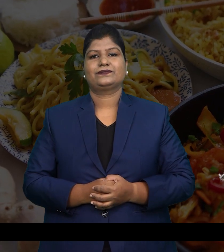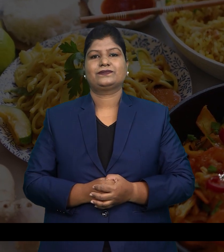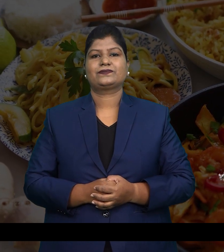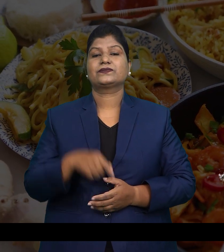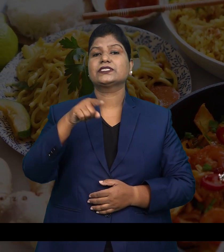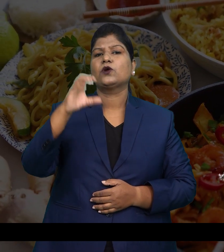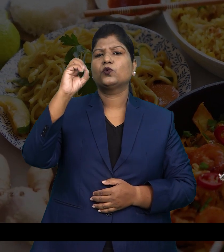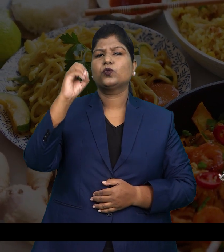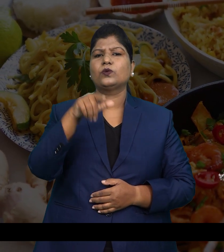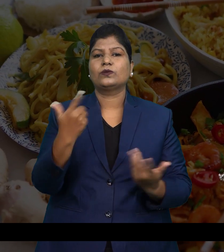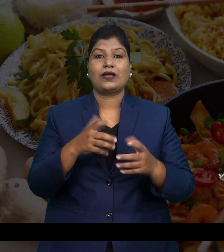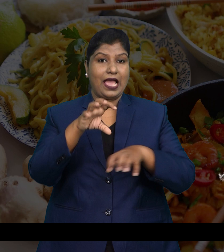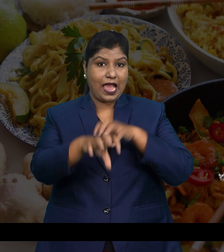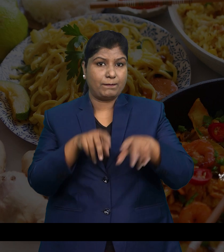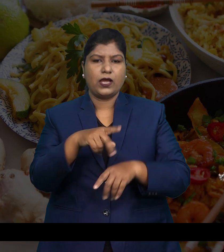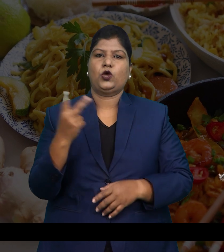सर्वभक्षी.